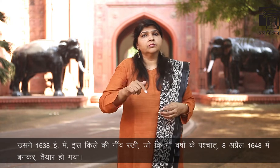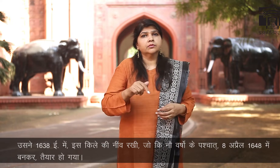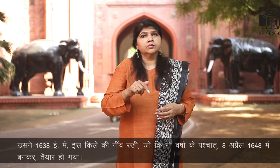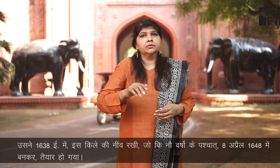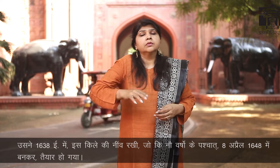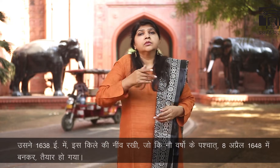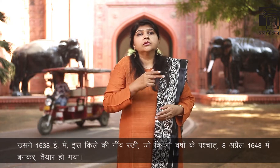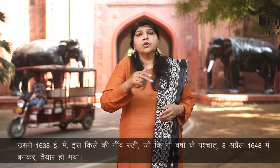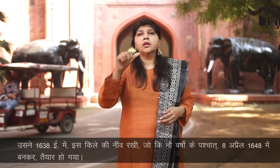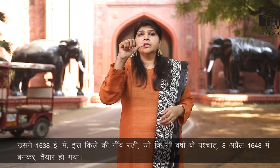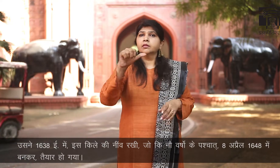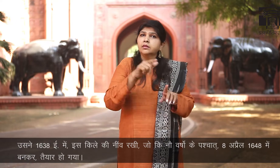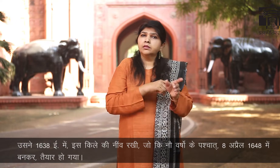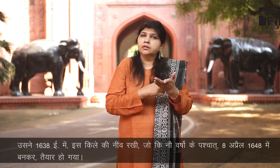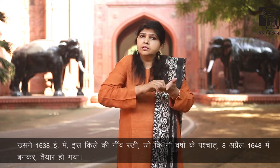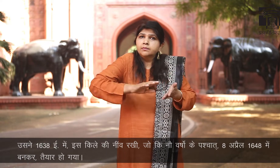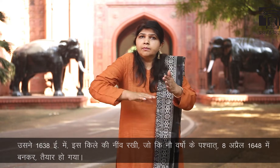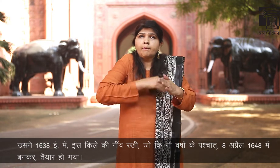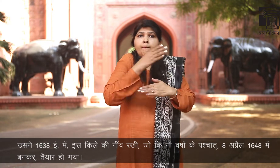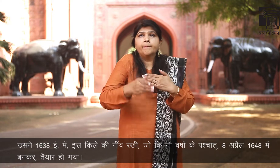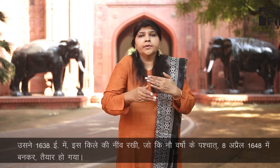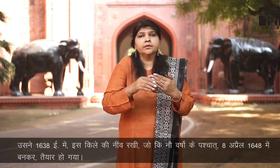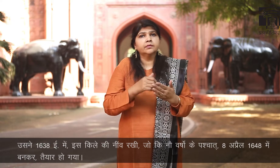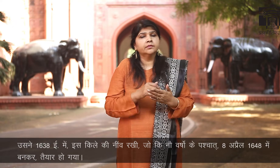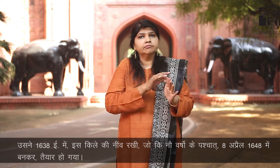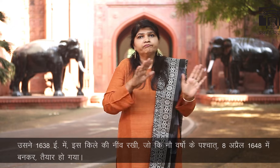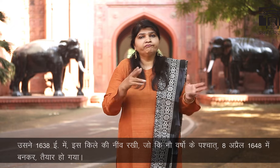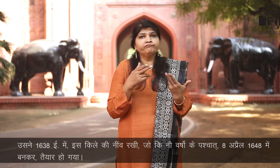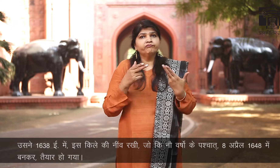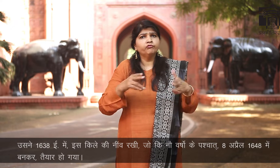जो कि 9 वर्षों के पश्चात 8 अप्रैल